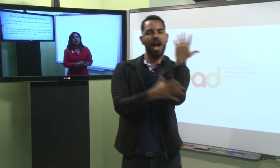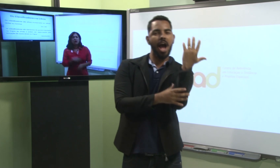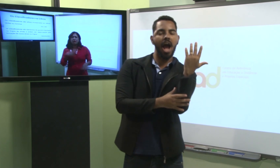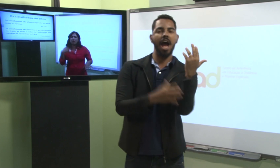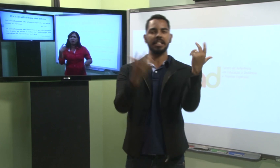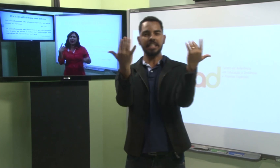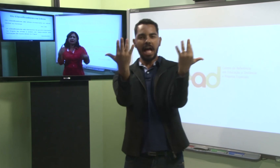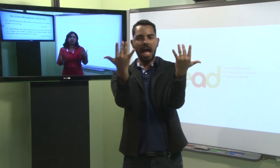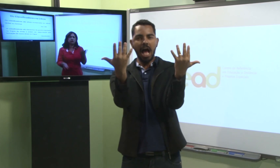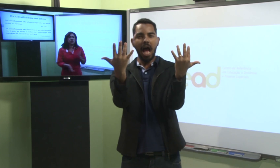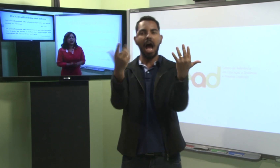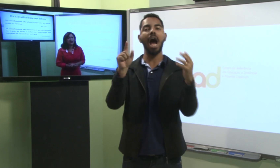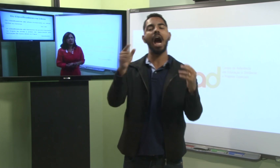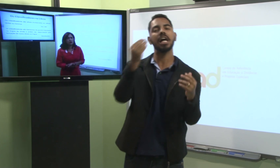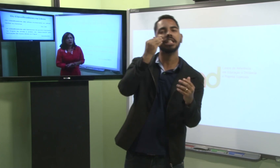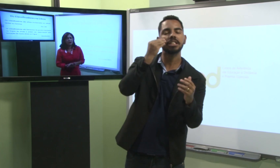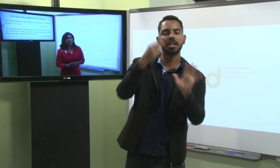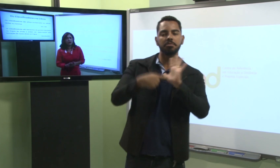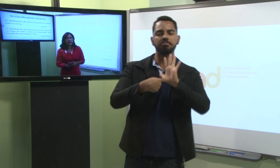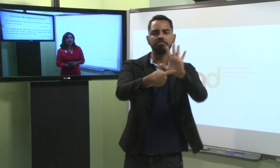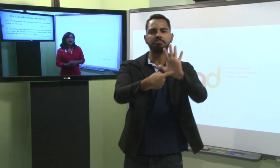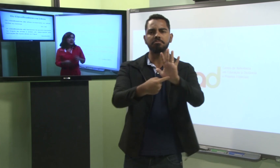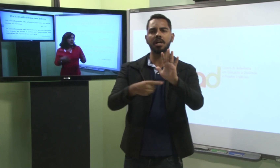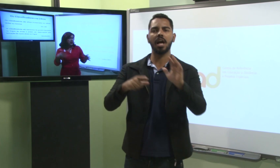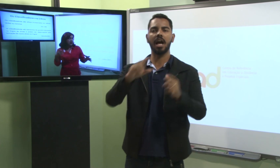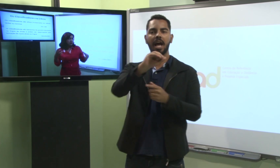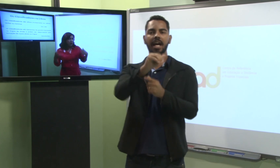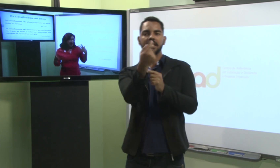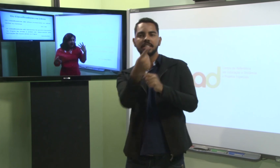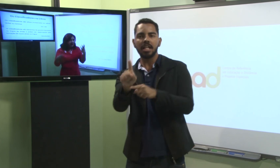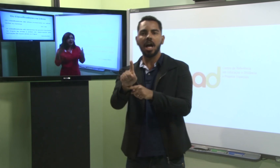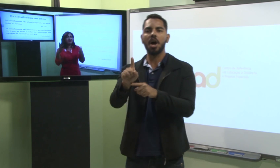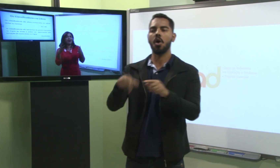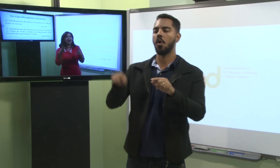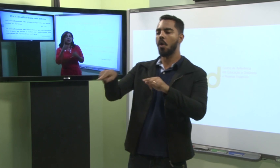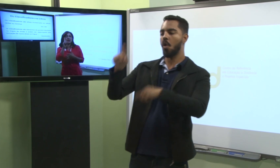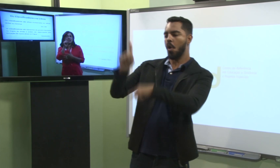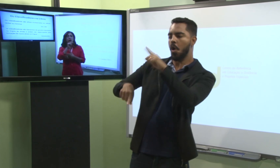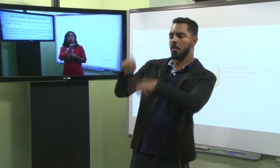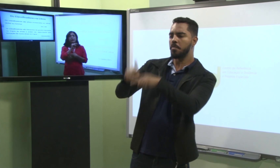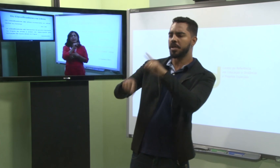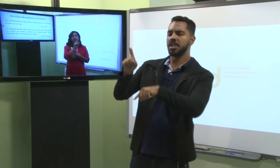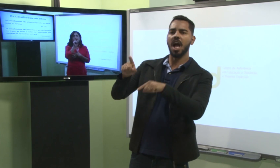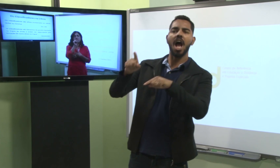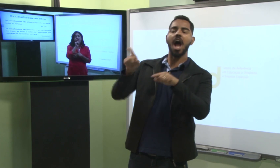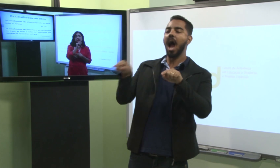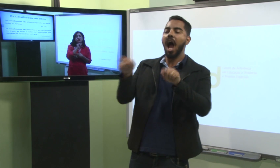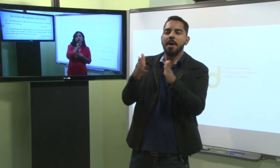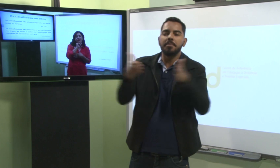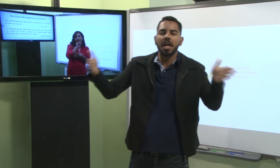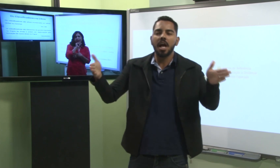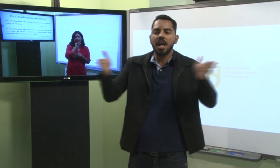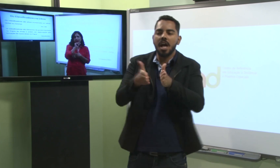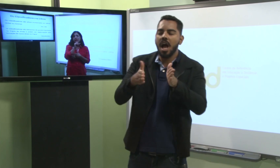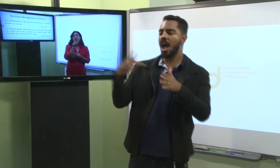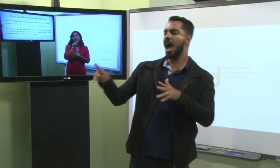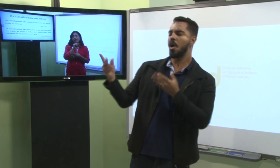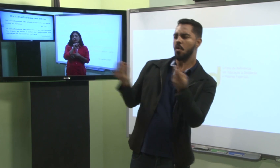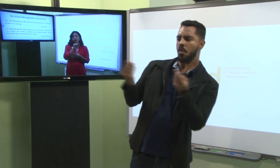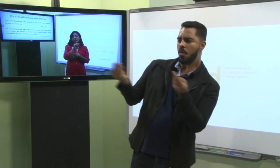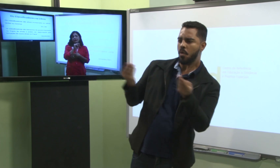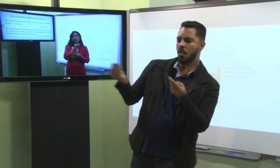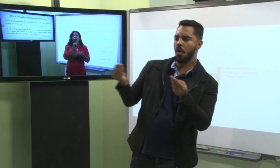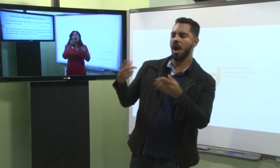ações, formatos de objetos e situações que lembram a realidade e complementam o sentido da frase,